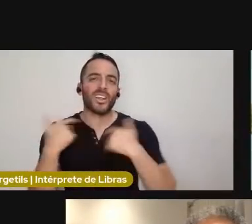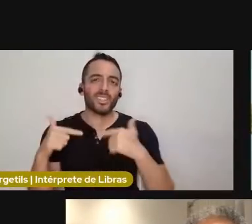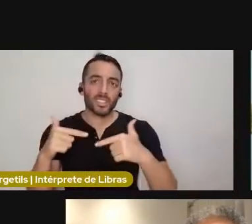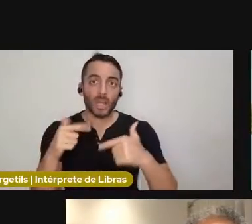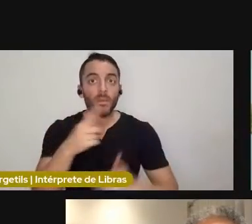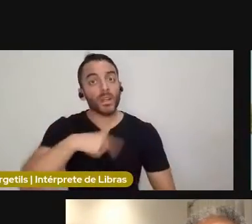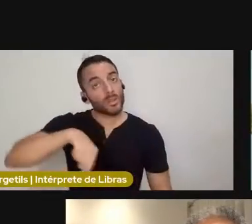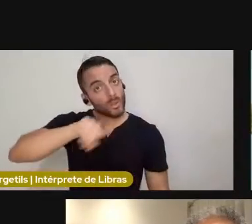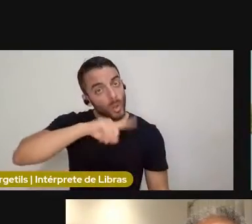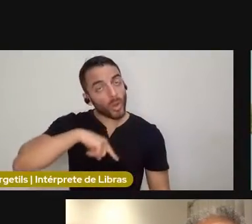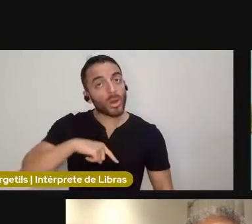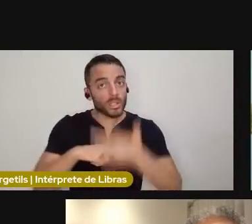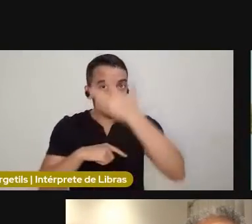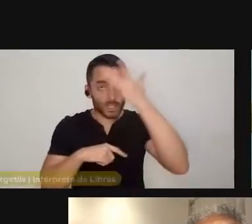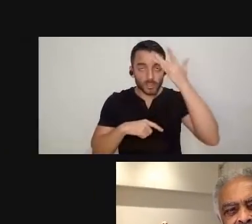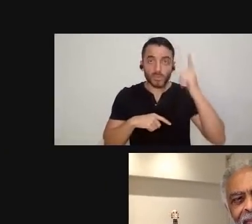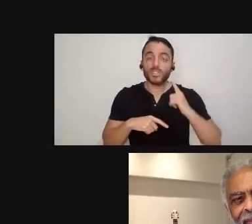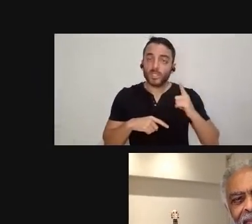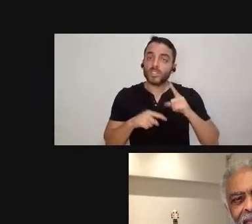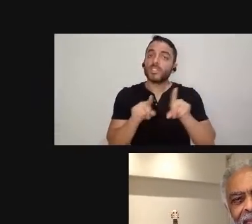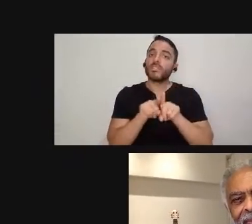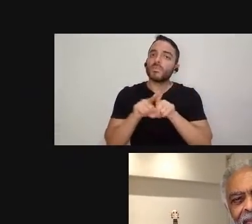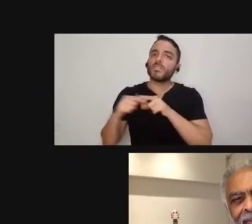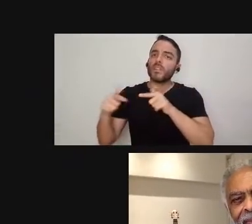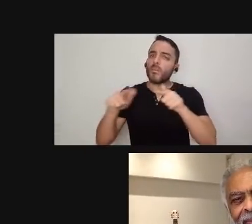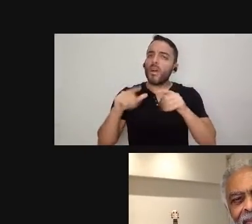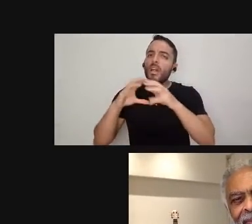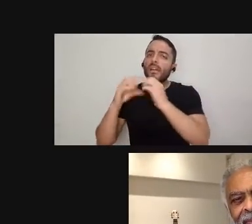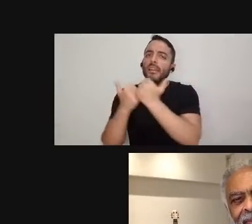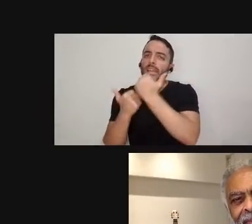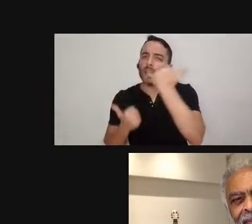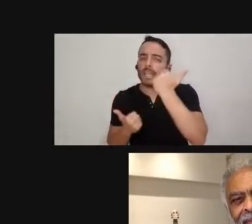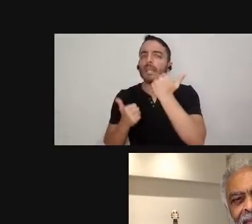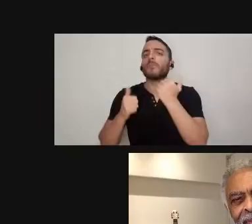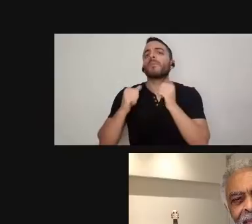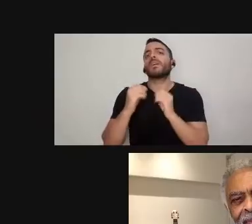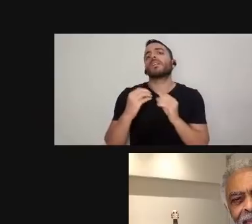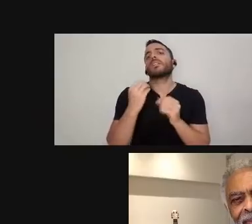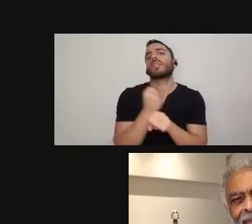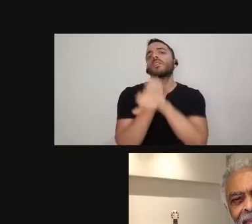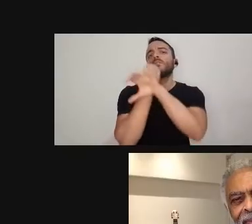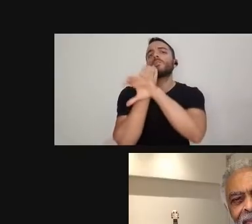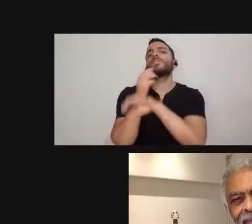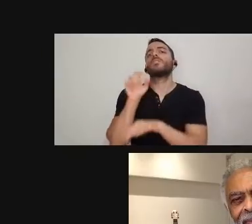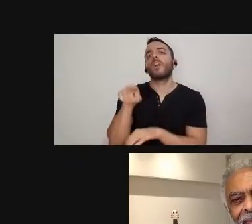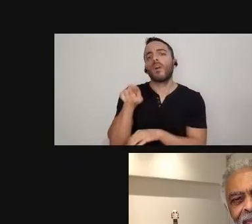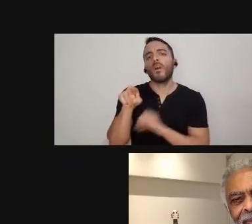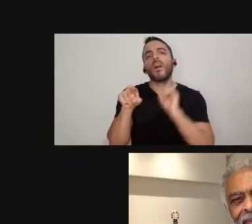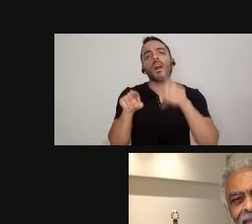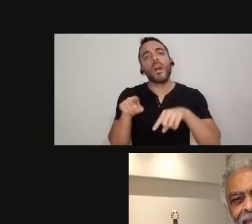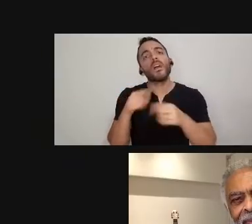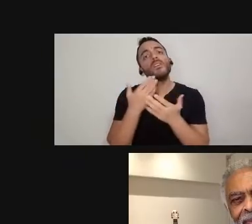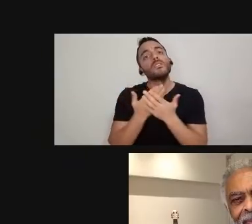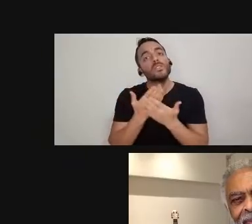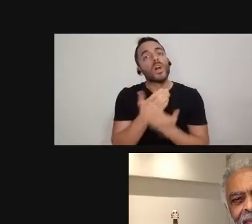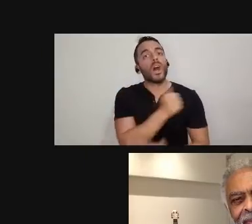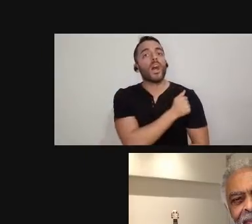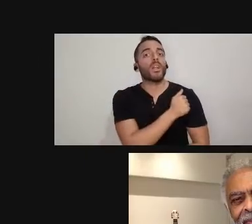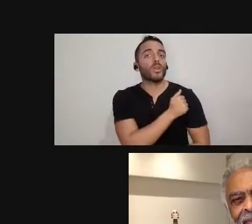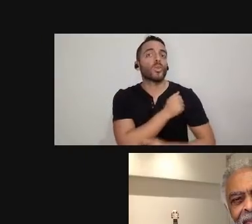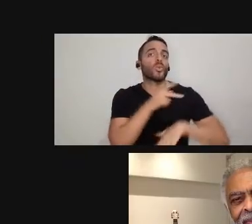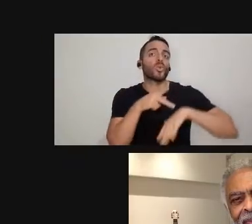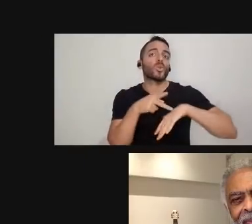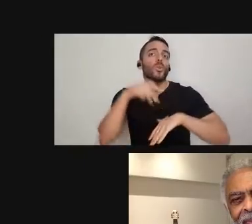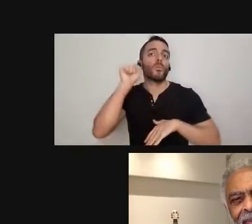estão nos bastidores todos, fazendo a transmissão, fazendo a gravação, são estudantes de pós-graduação, são pesquisadores